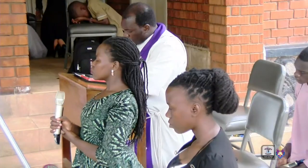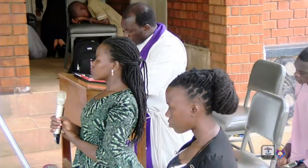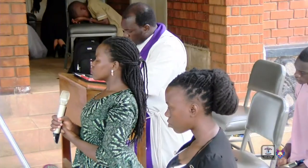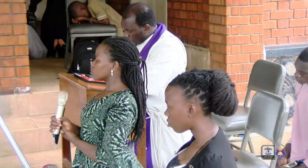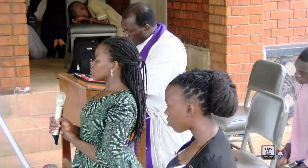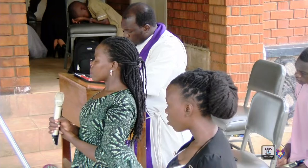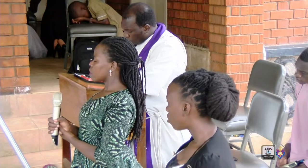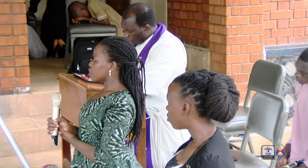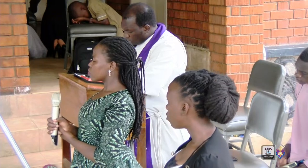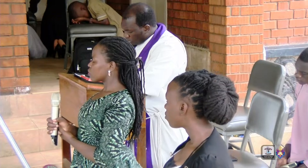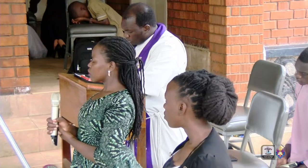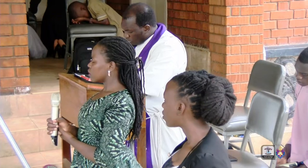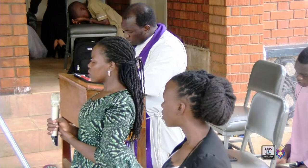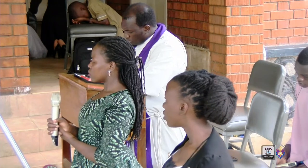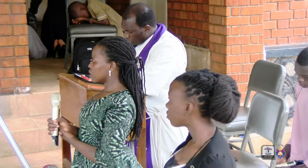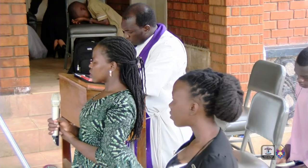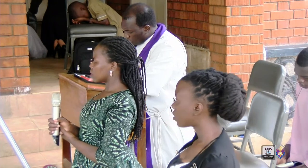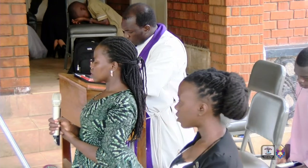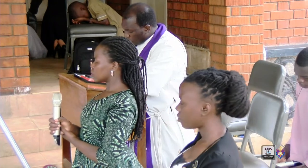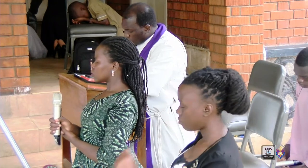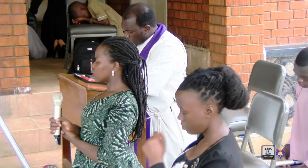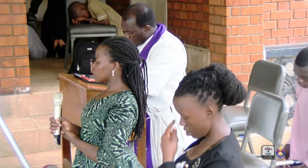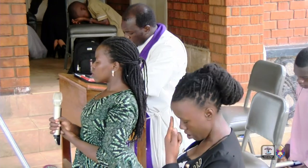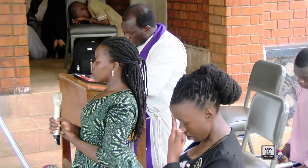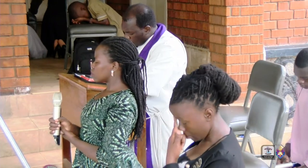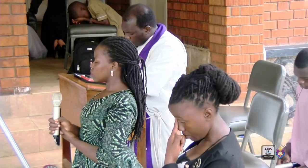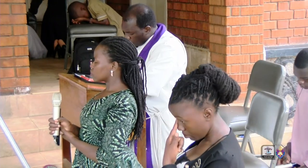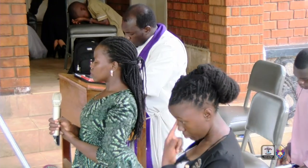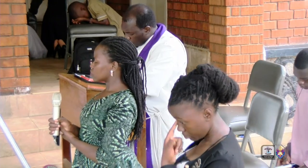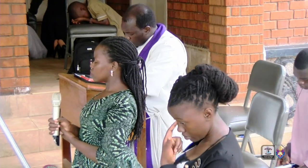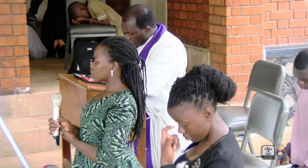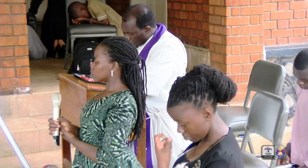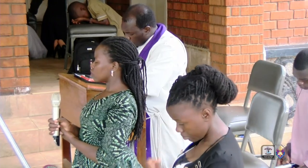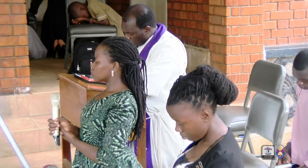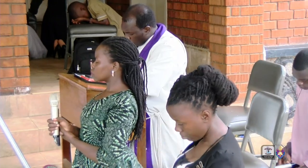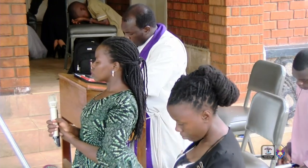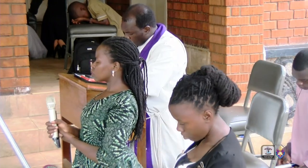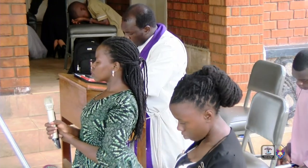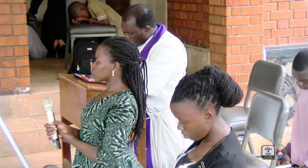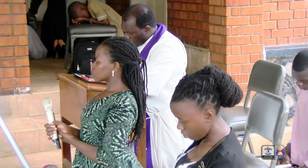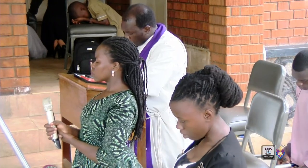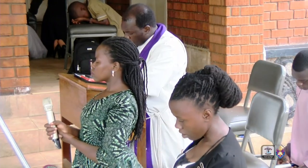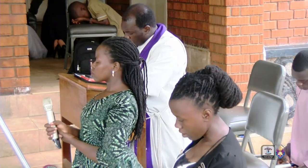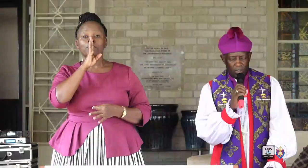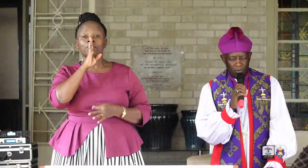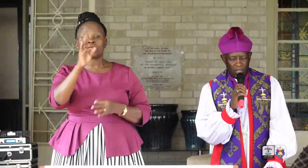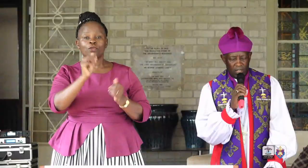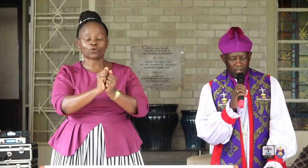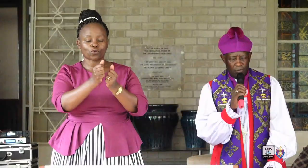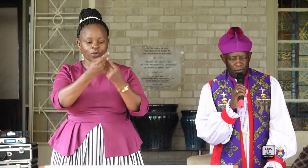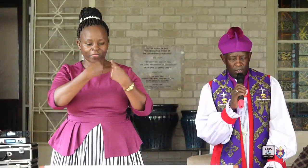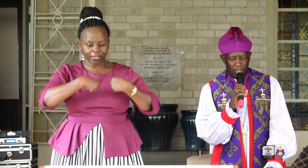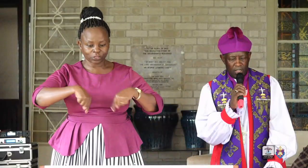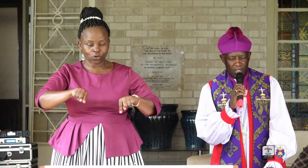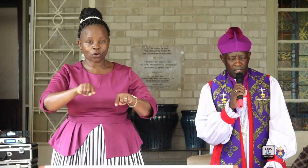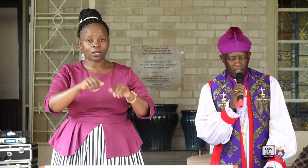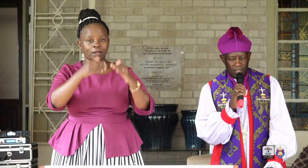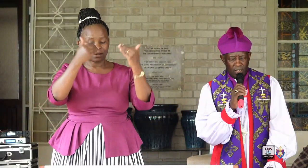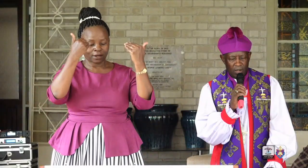Yesu Kristo n'okwagala kwa Katonda n'okusa ekimu okw'Omwoyo Mutukuvu beye